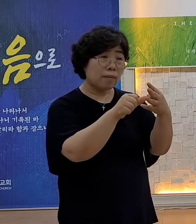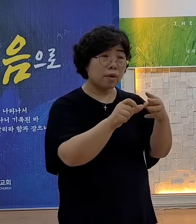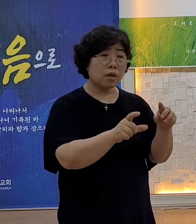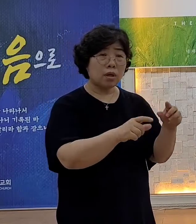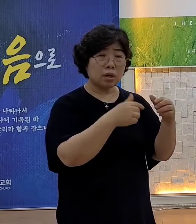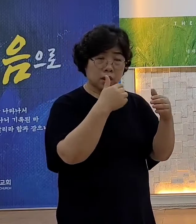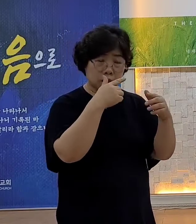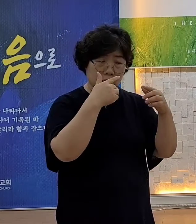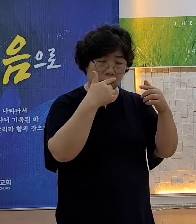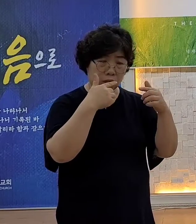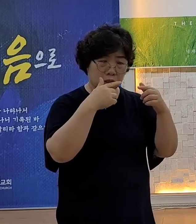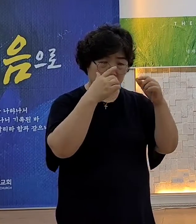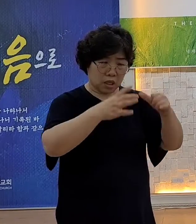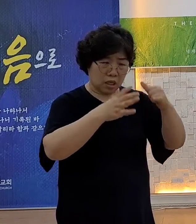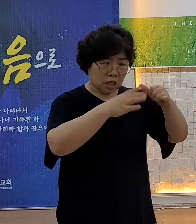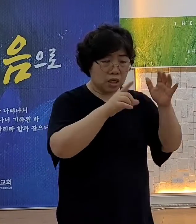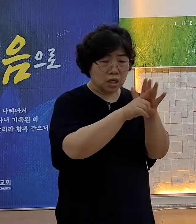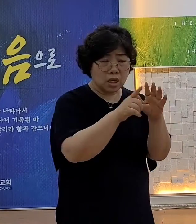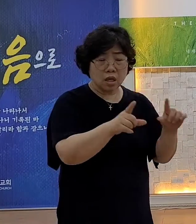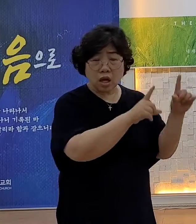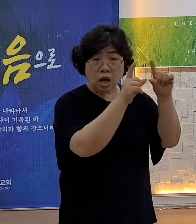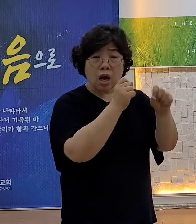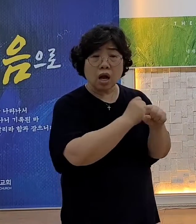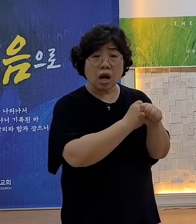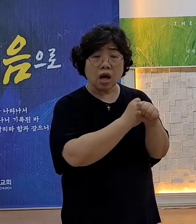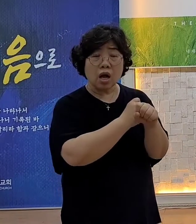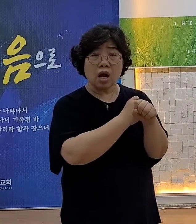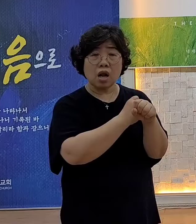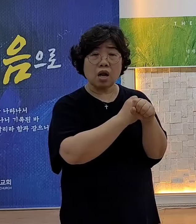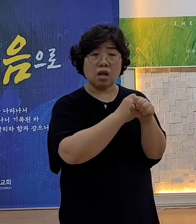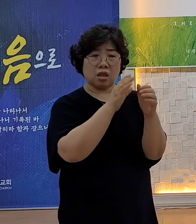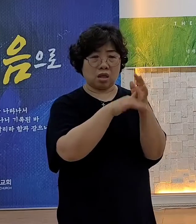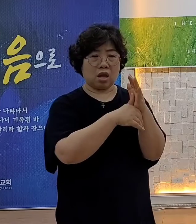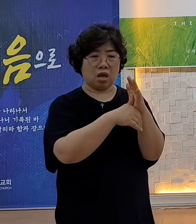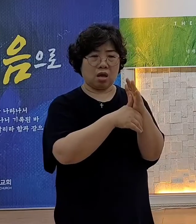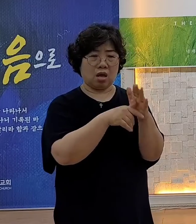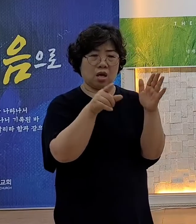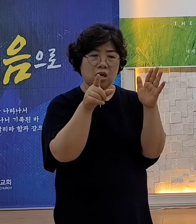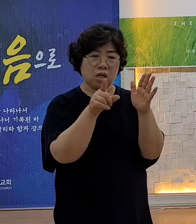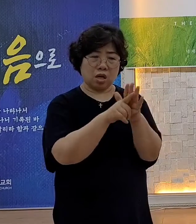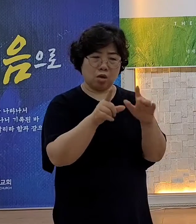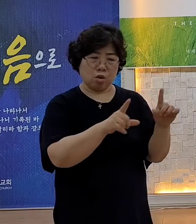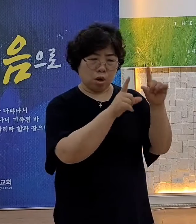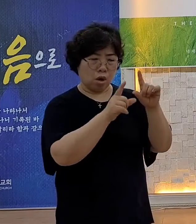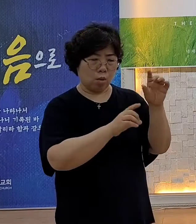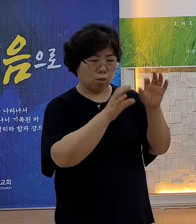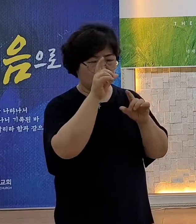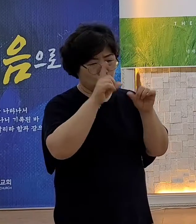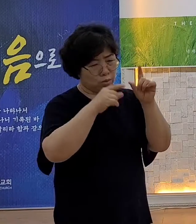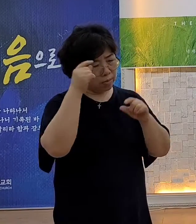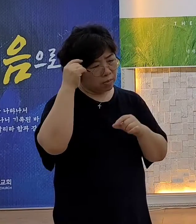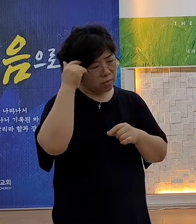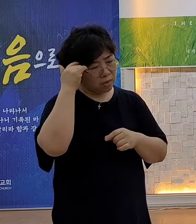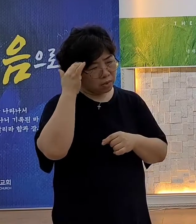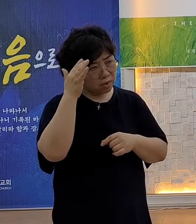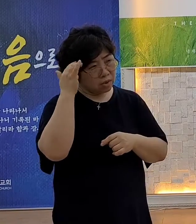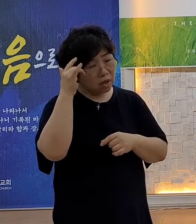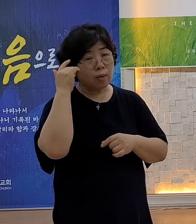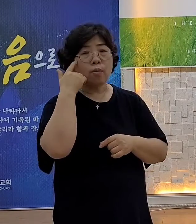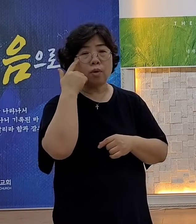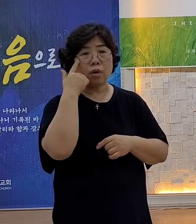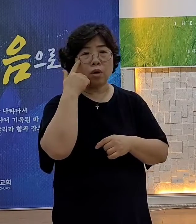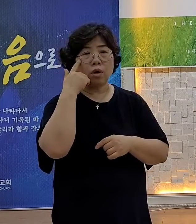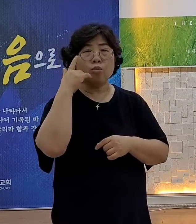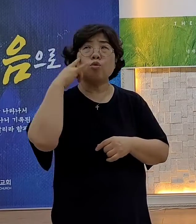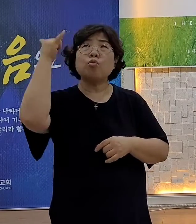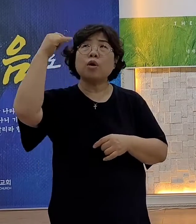하게 되는데 그때 그 아들들이 어떻게 신앙생활을 할까? 바로 부모에게서 배운